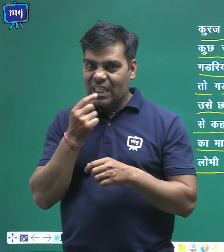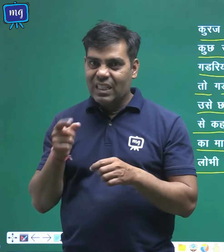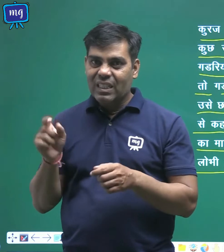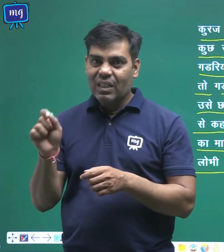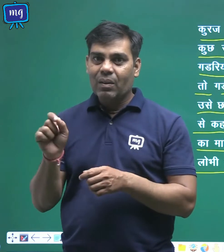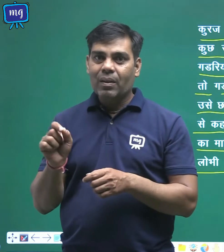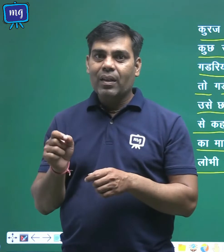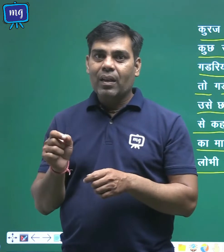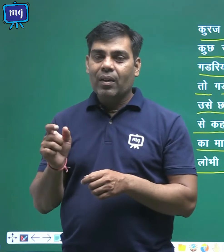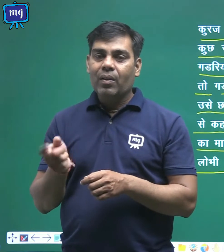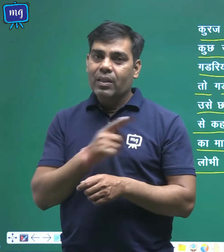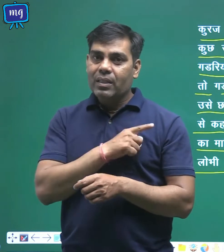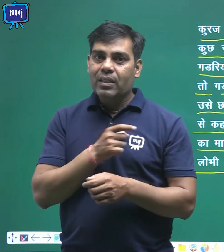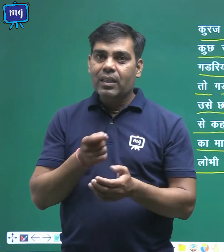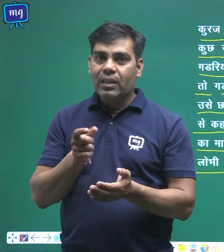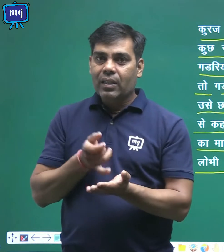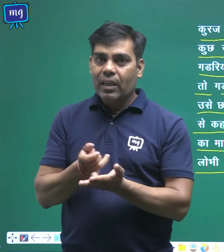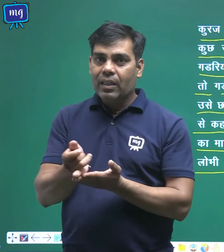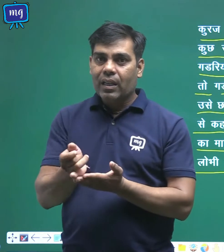खेत मालिक से